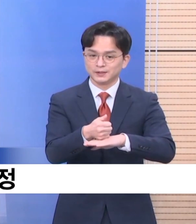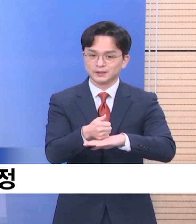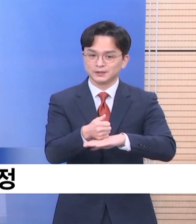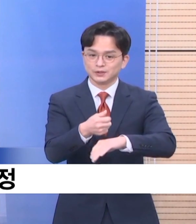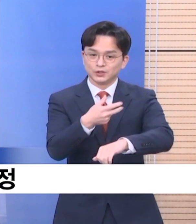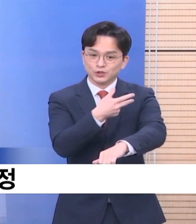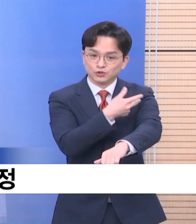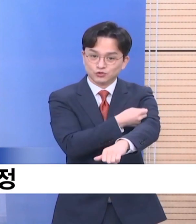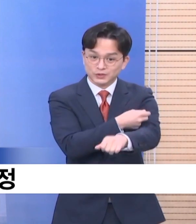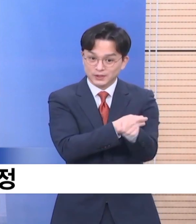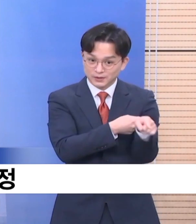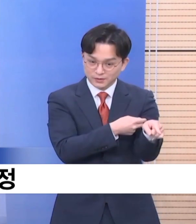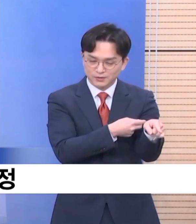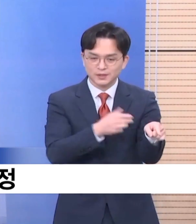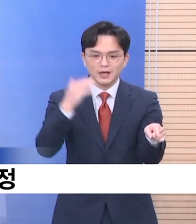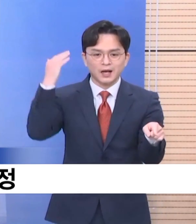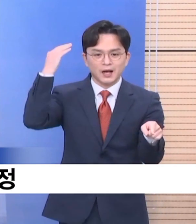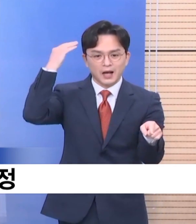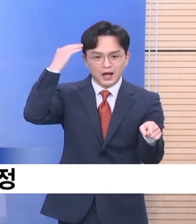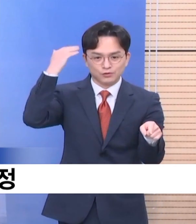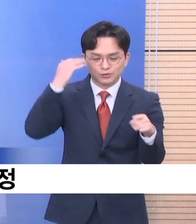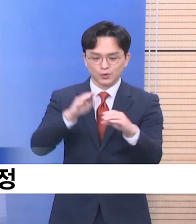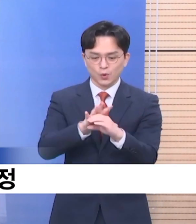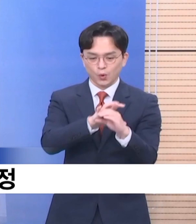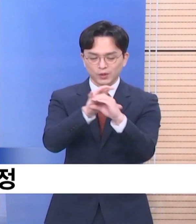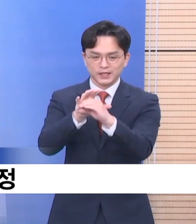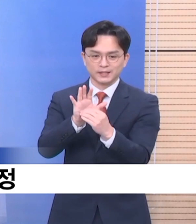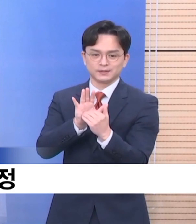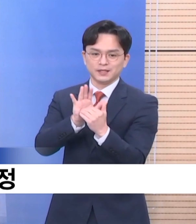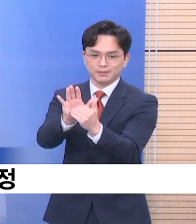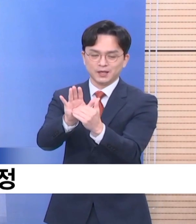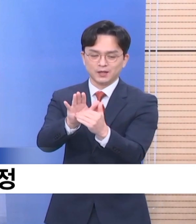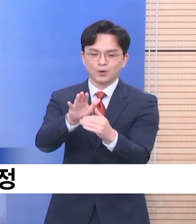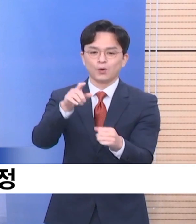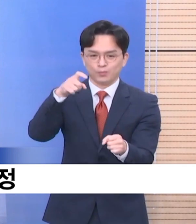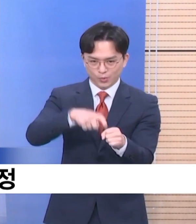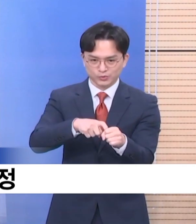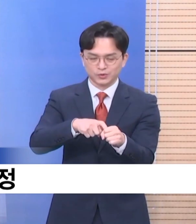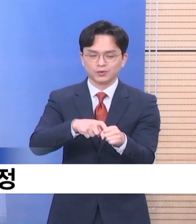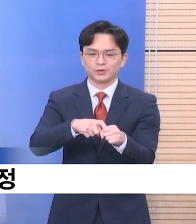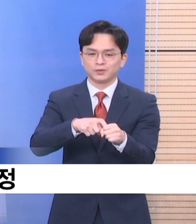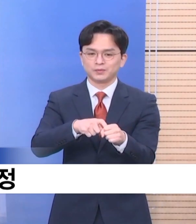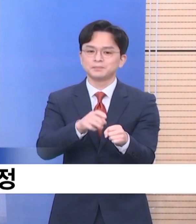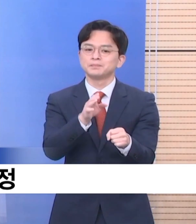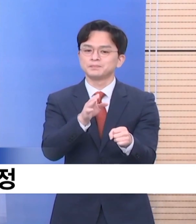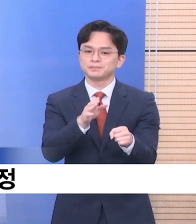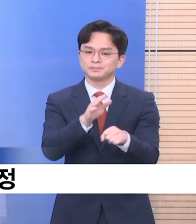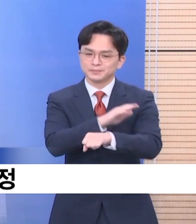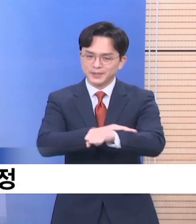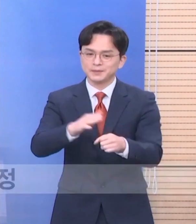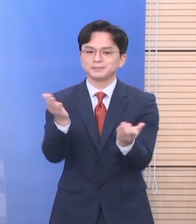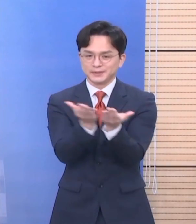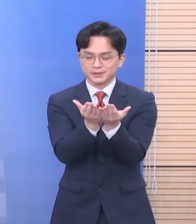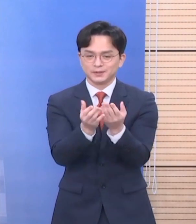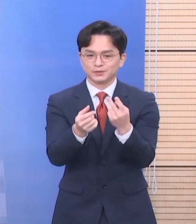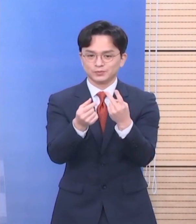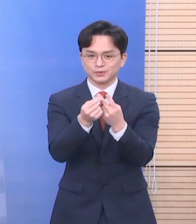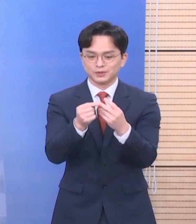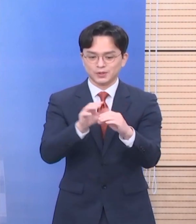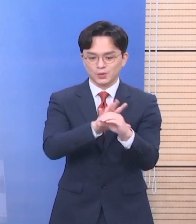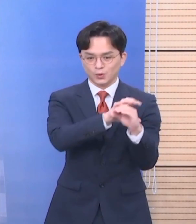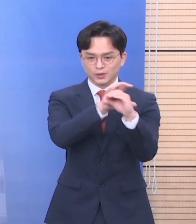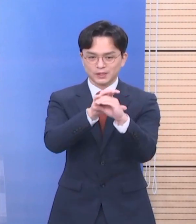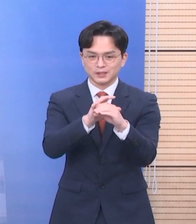국내 코로나19 예방 목적의 필요성이 인정되고 또한 코로나19 백신에 관련된